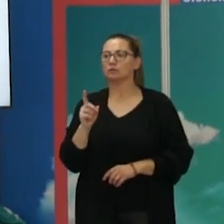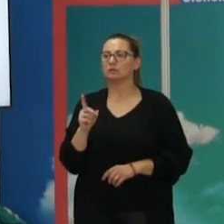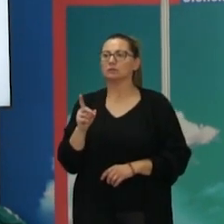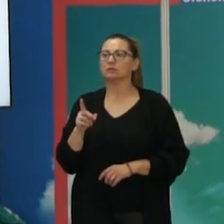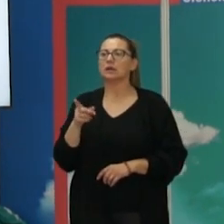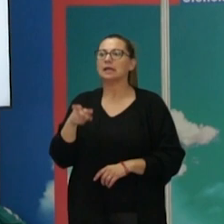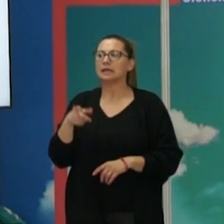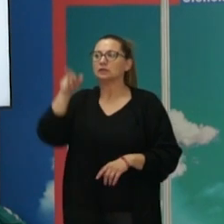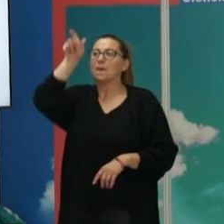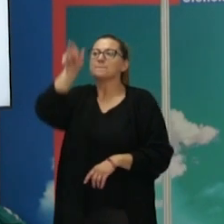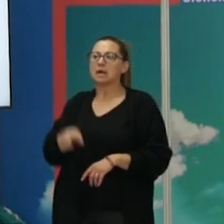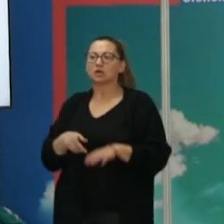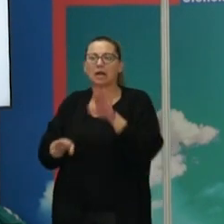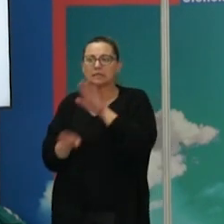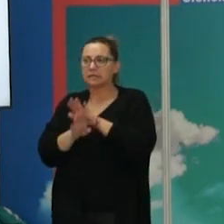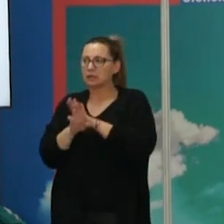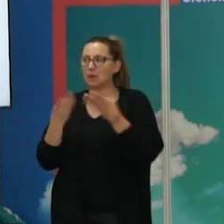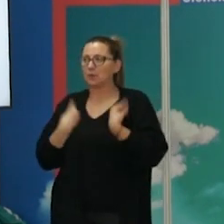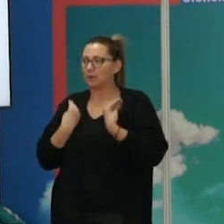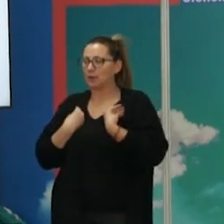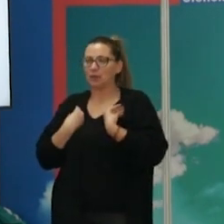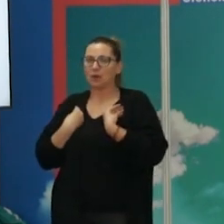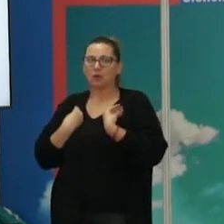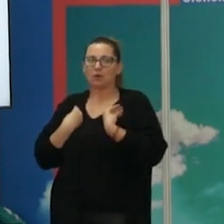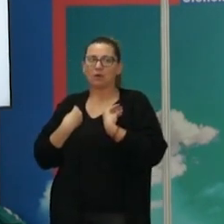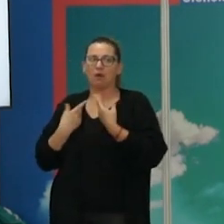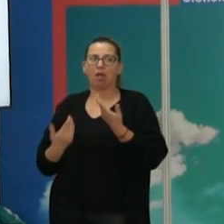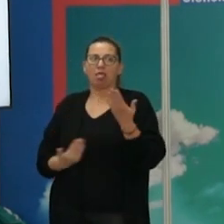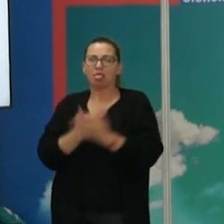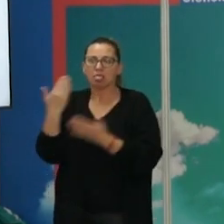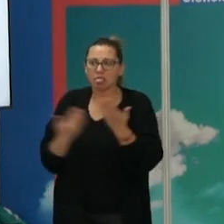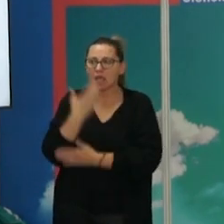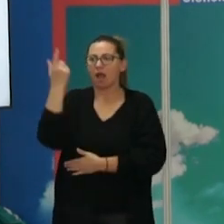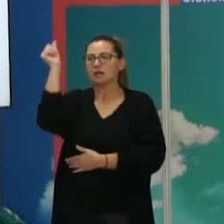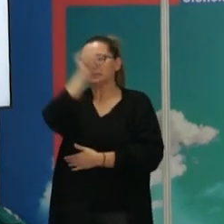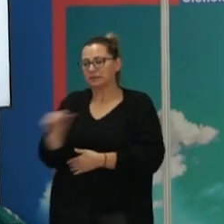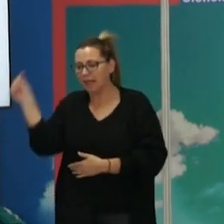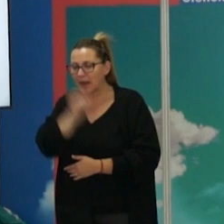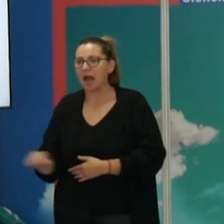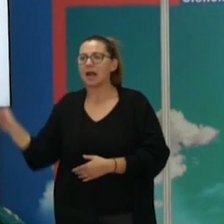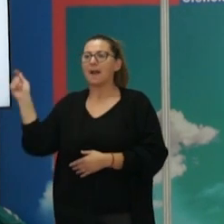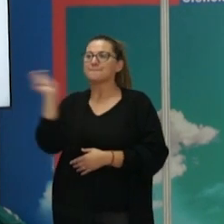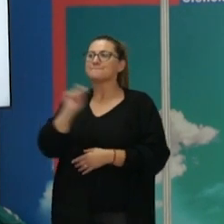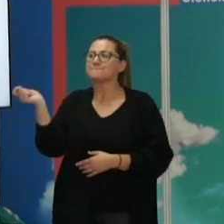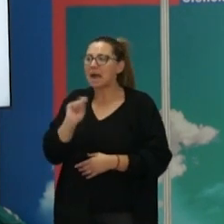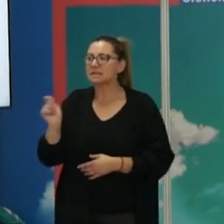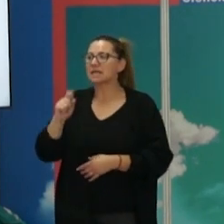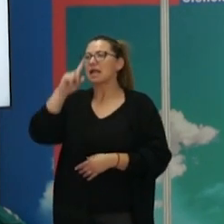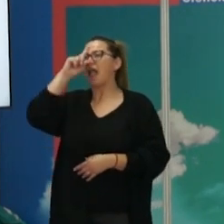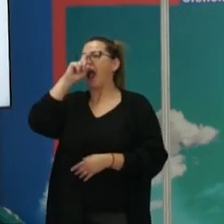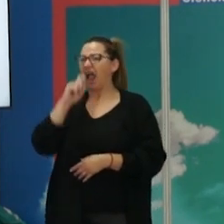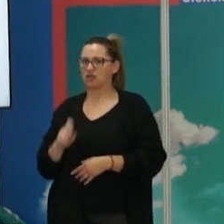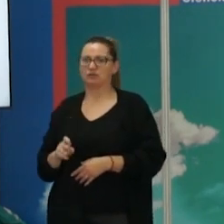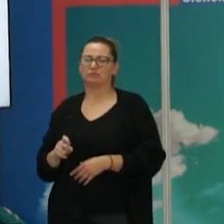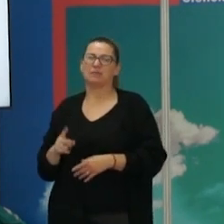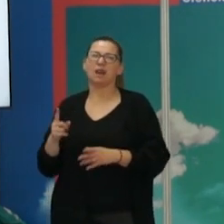queremos llamar una forma de supervivencia, durante días, semanas, meses e incluso años. La persona